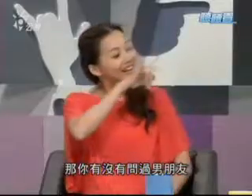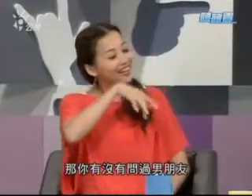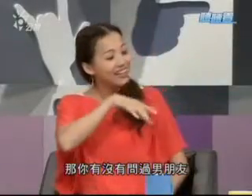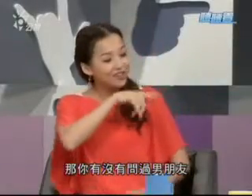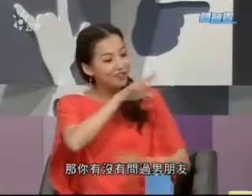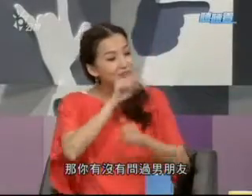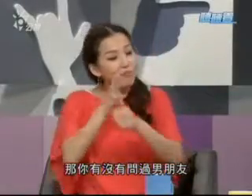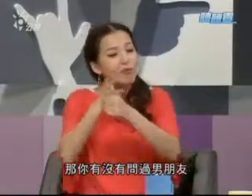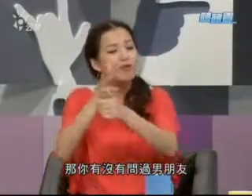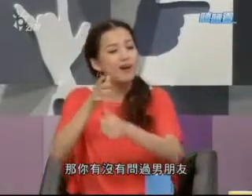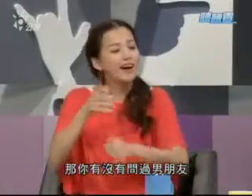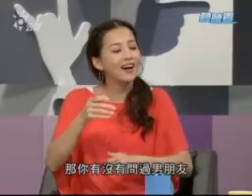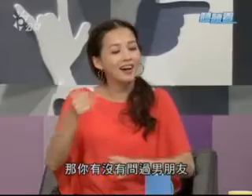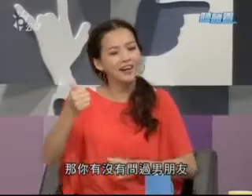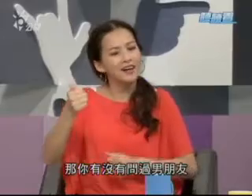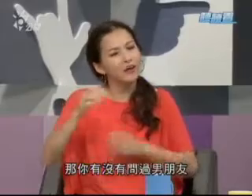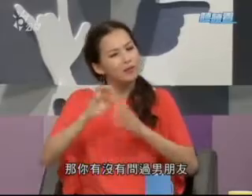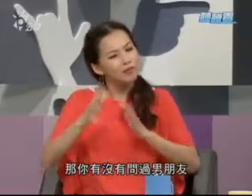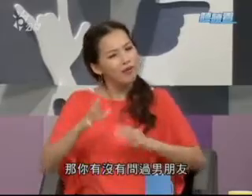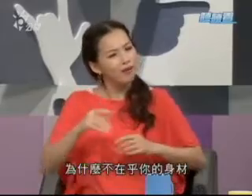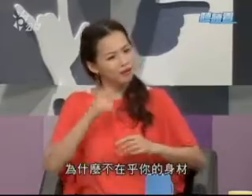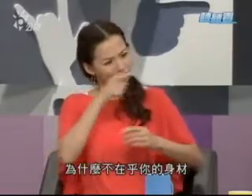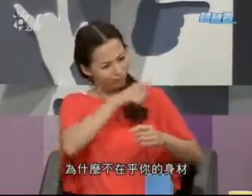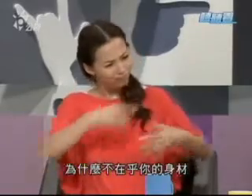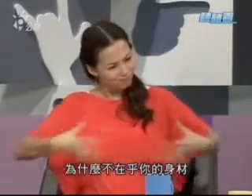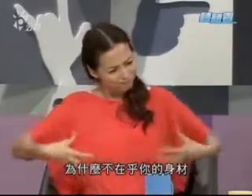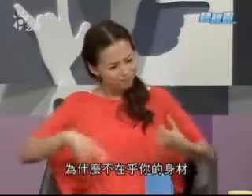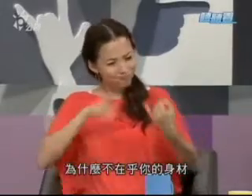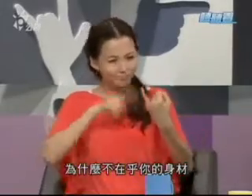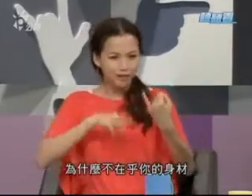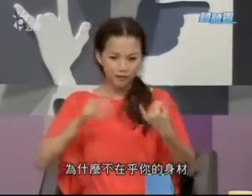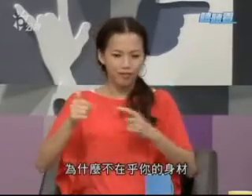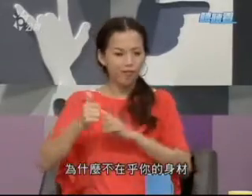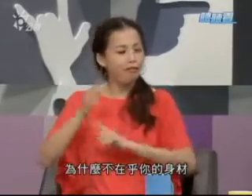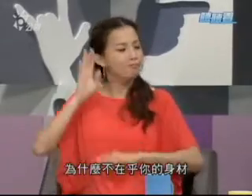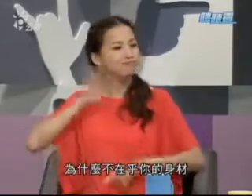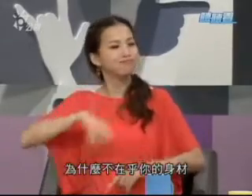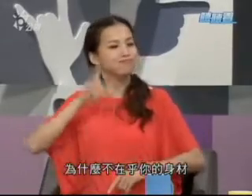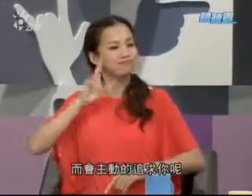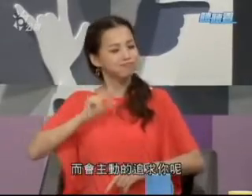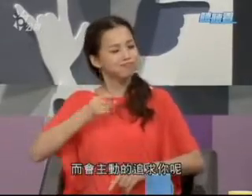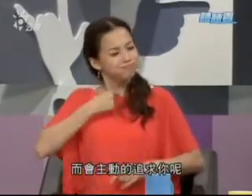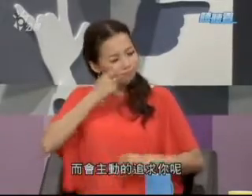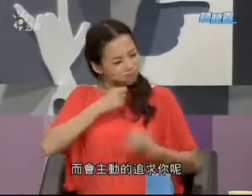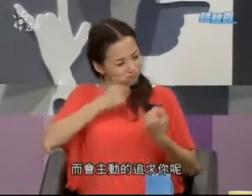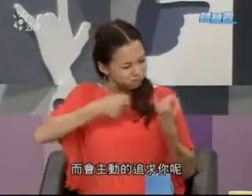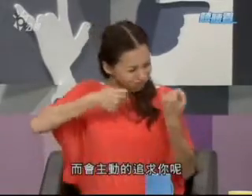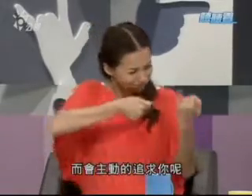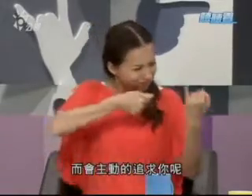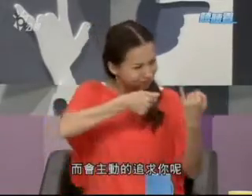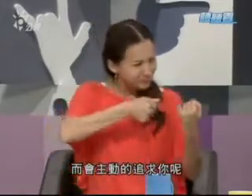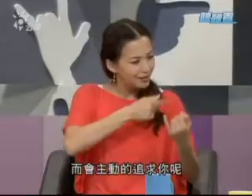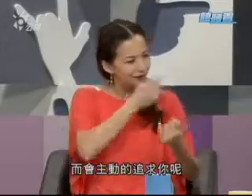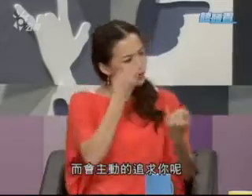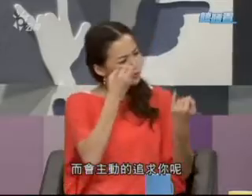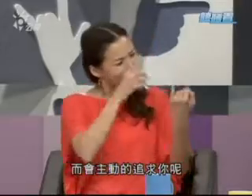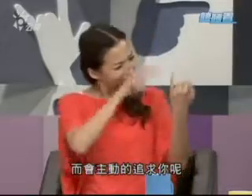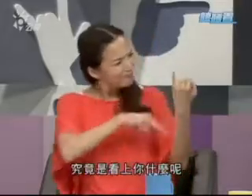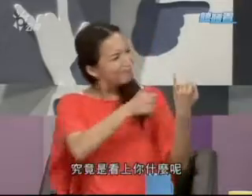那你有没有问过男朋友为什么不在乎你的身材而会主动的追求你呢？究竟是